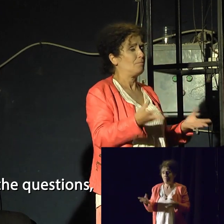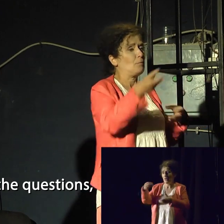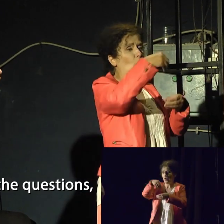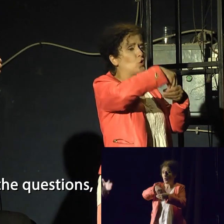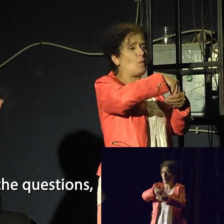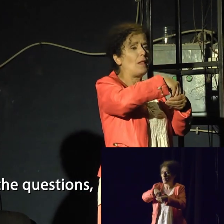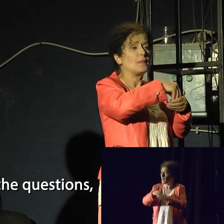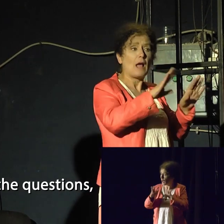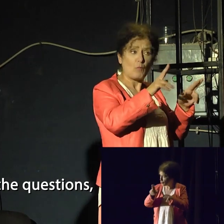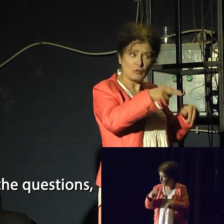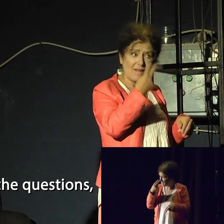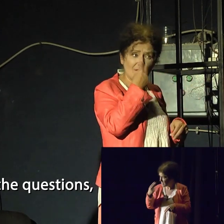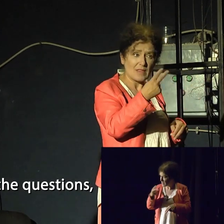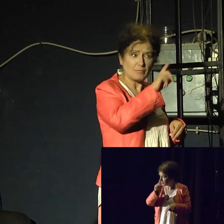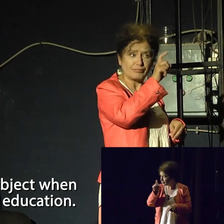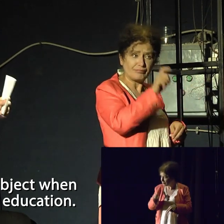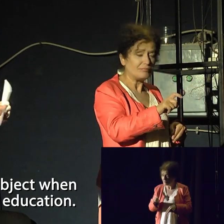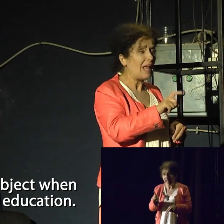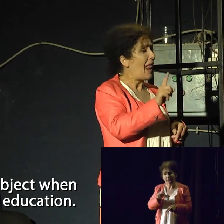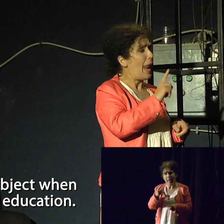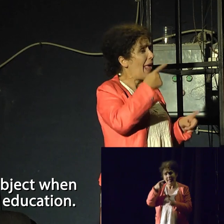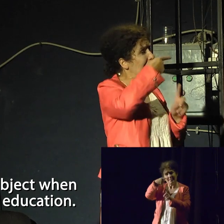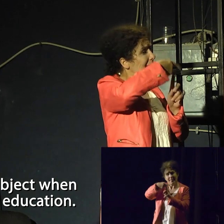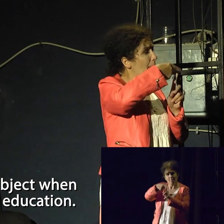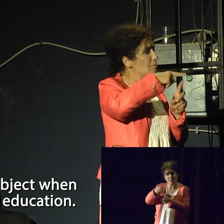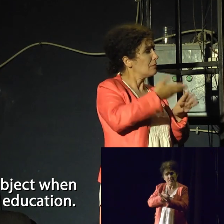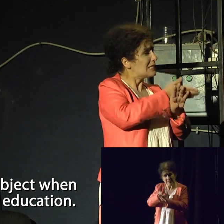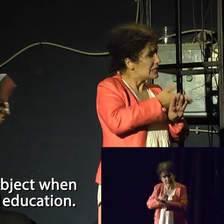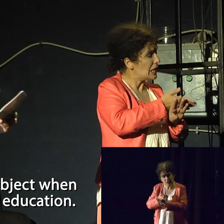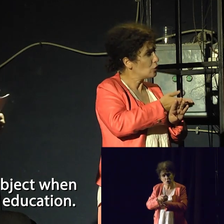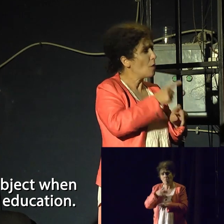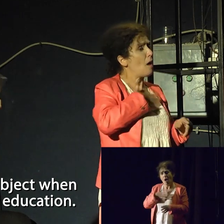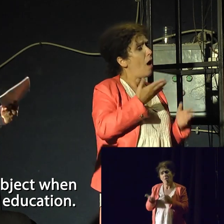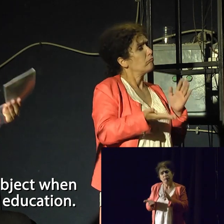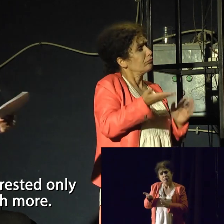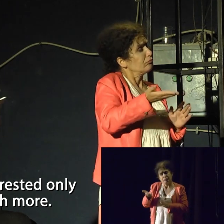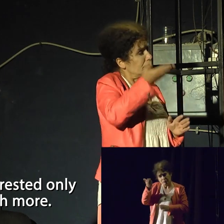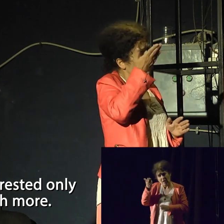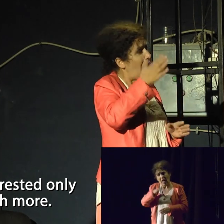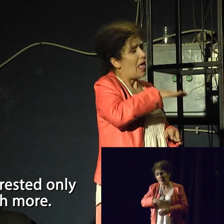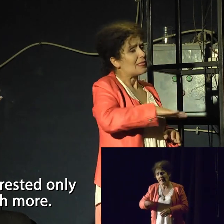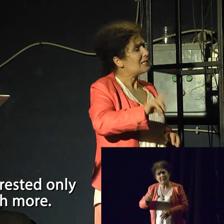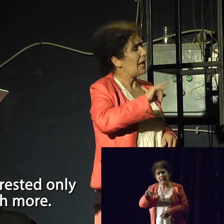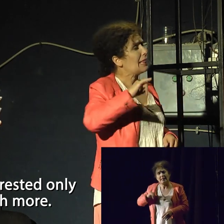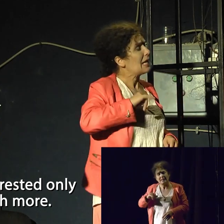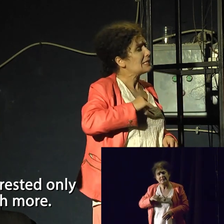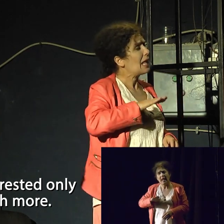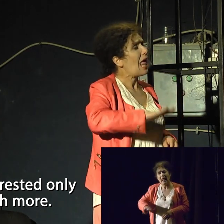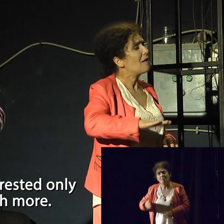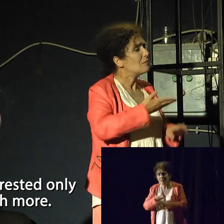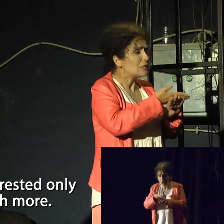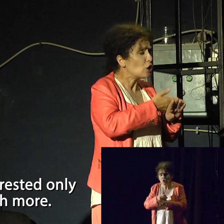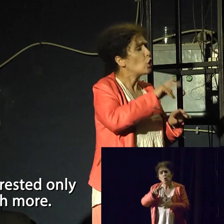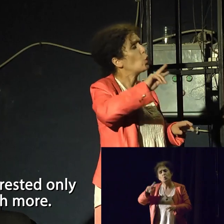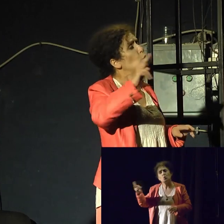Дополнително, како што може да забележите според прашањата, не е тема на сексуалното образование само сексот, тука е многу повеќе. Децата не ги интересира секс, тука ги интересира многу